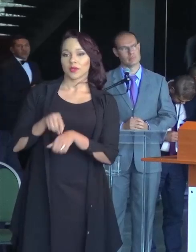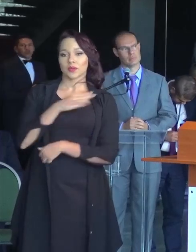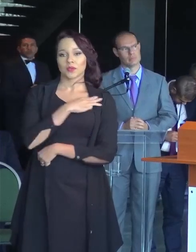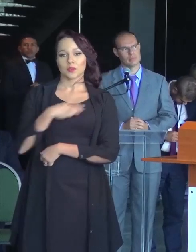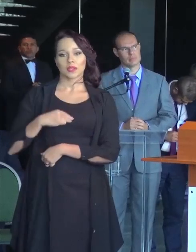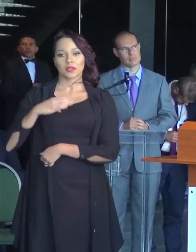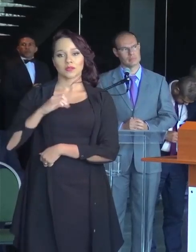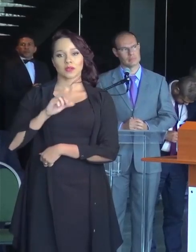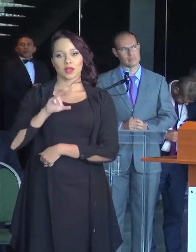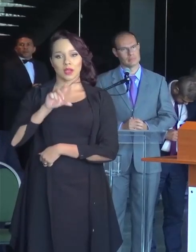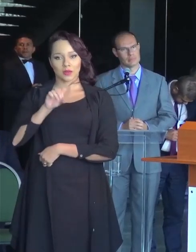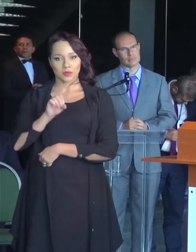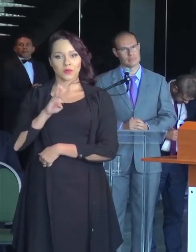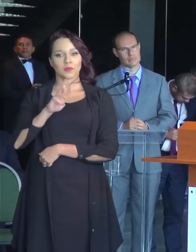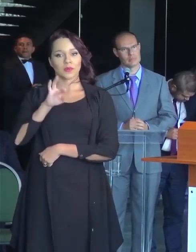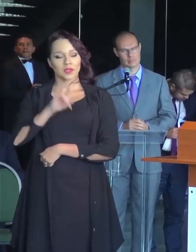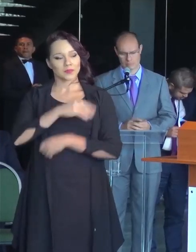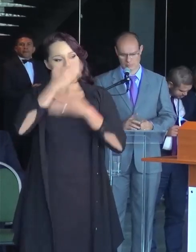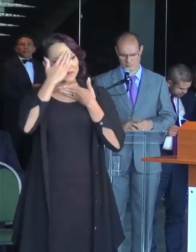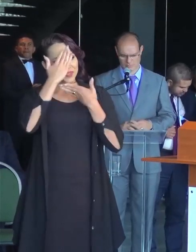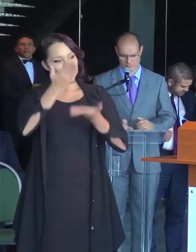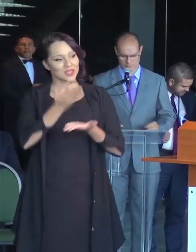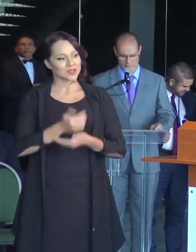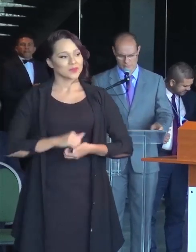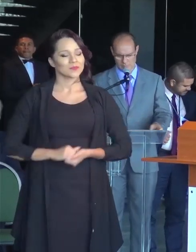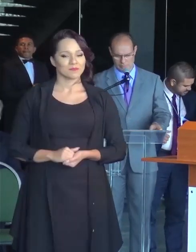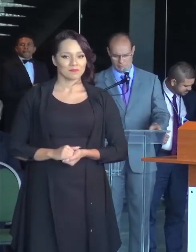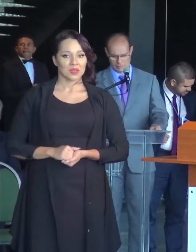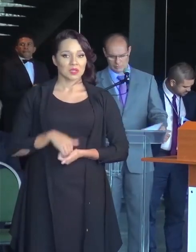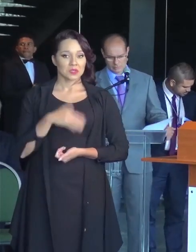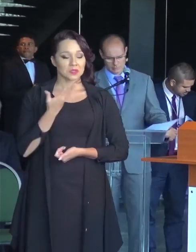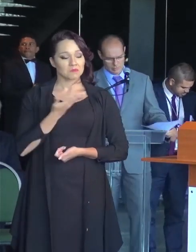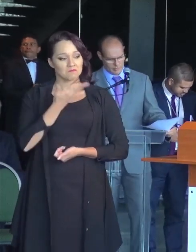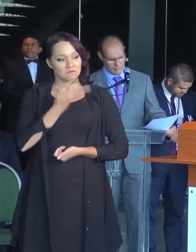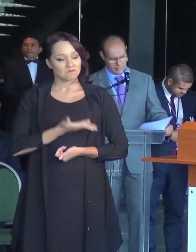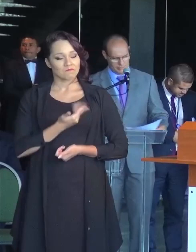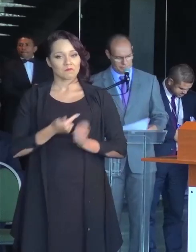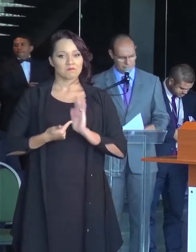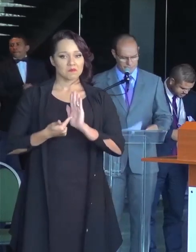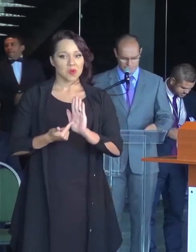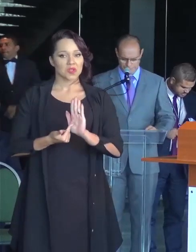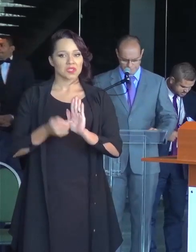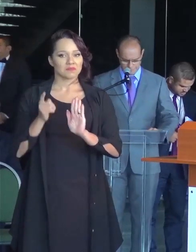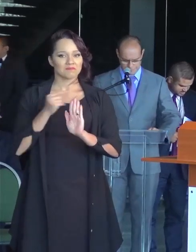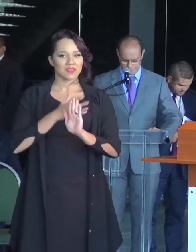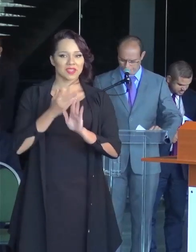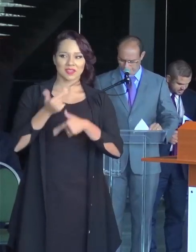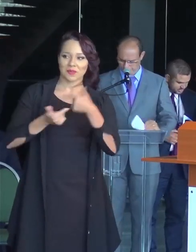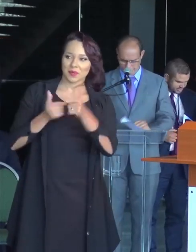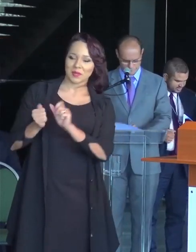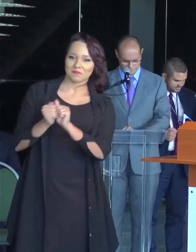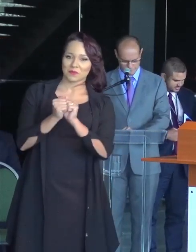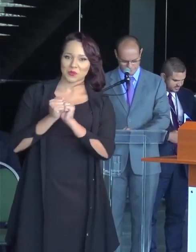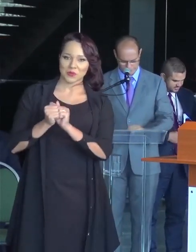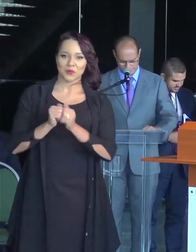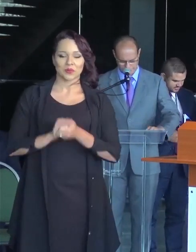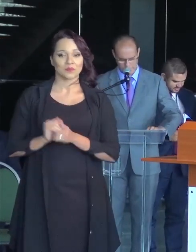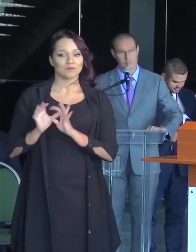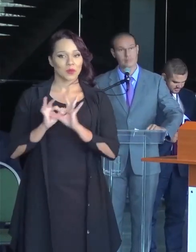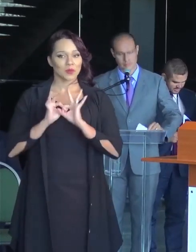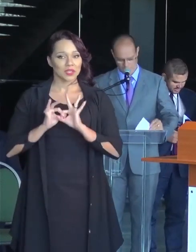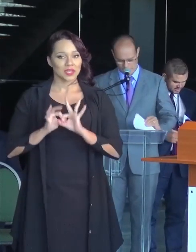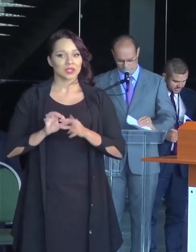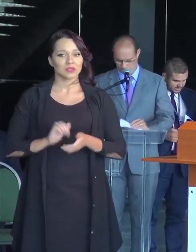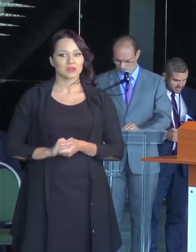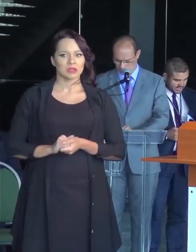ministro Carlos Brito, muito obrigado. Nosso governo mostra cada vez mais que é transversal, que trabalha junto, unidos,